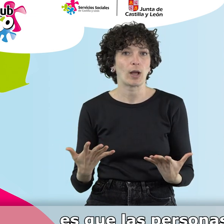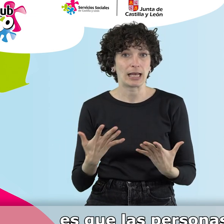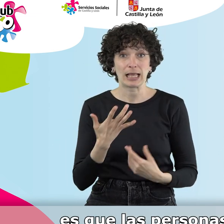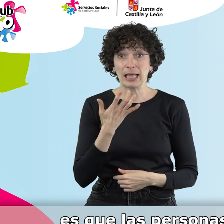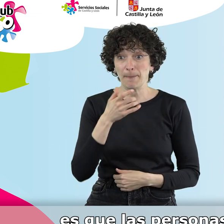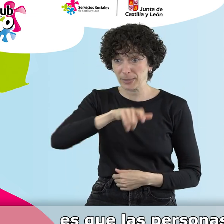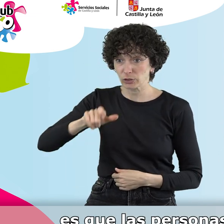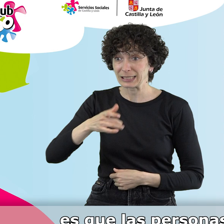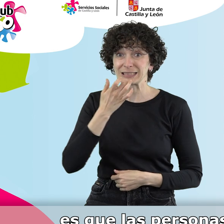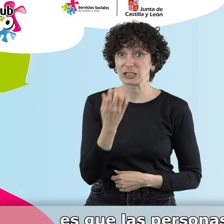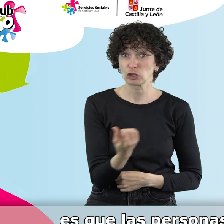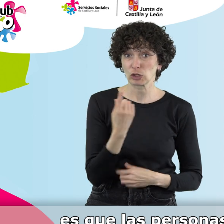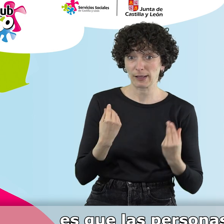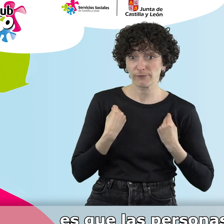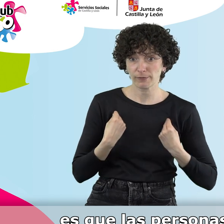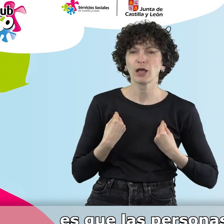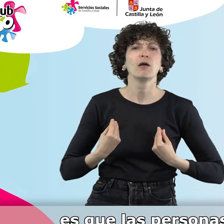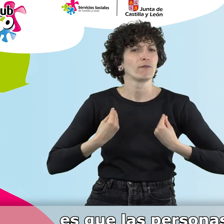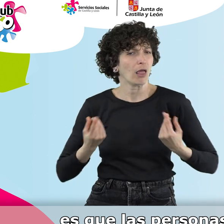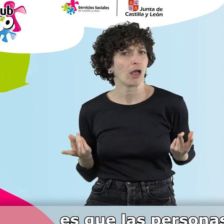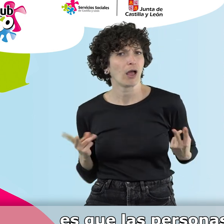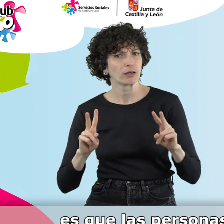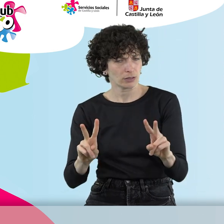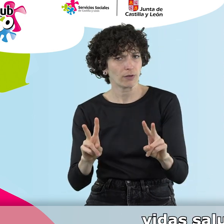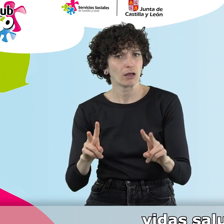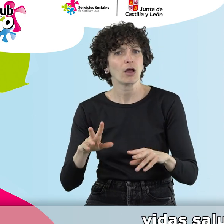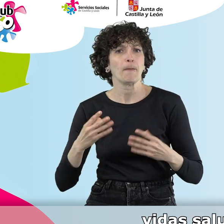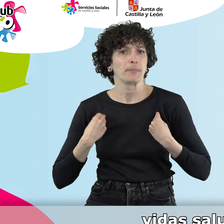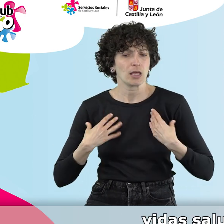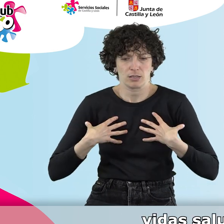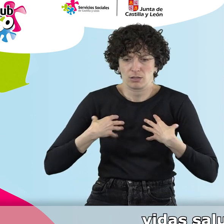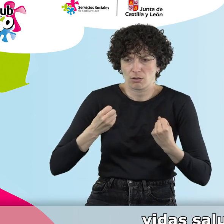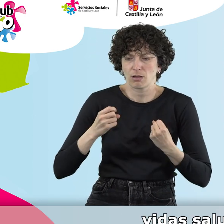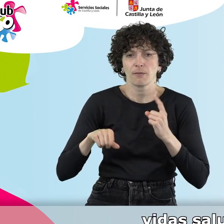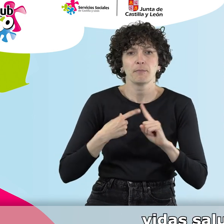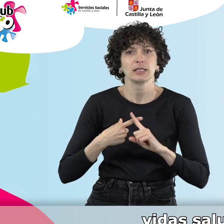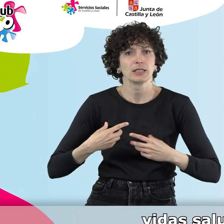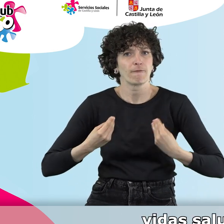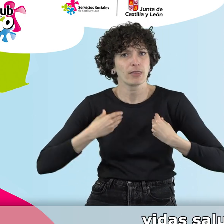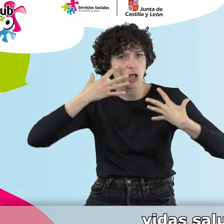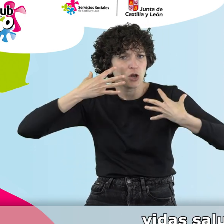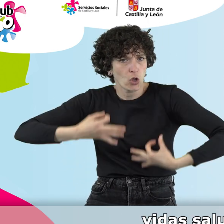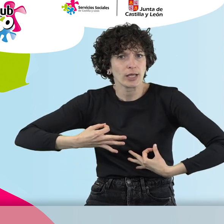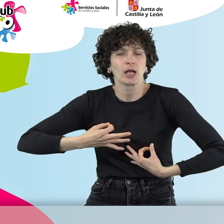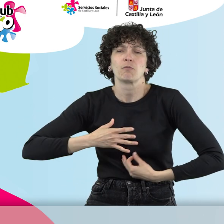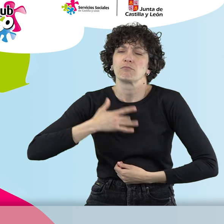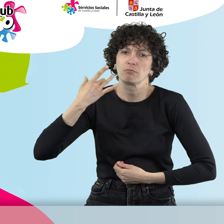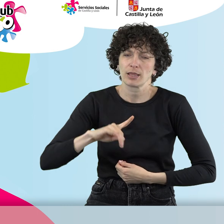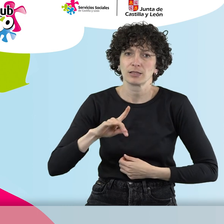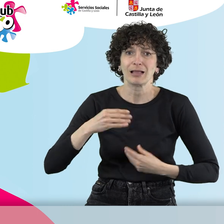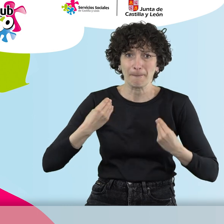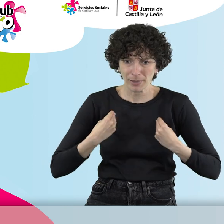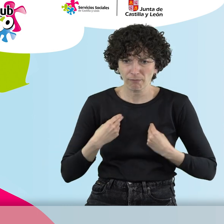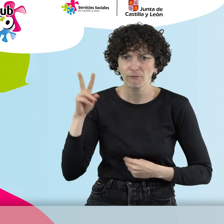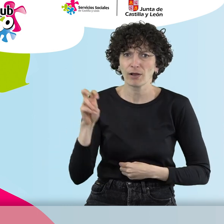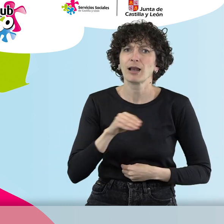que las personas que viven solas puedan tener vidas activas, vidas saludables y, en definitiva, vidas con sentido y que merezcan la